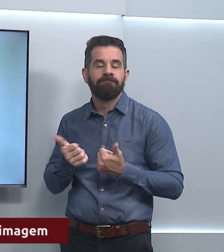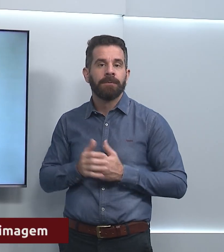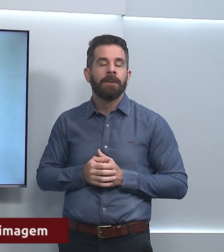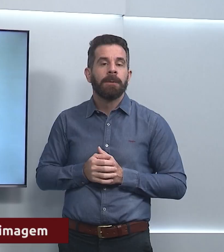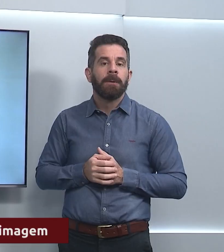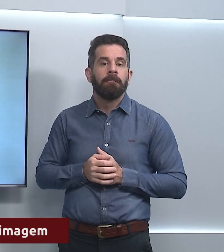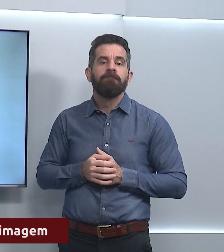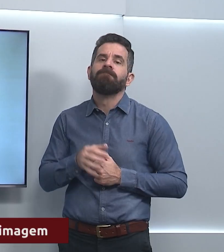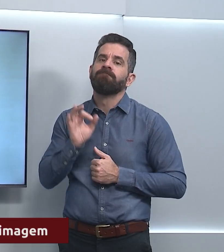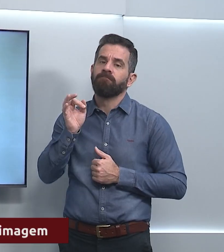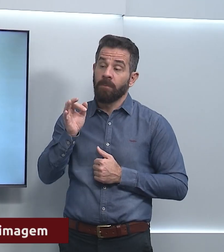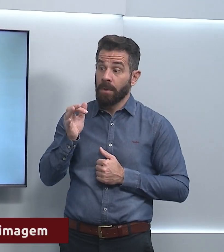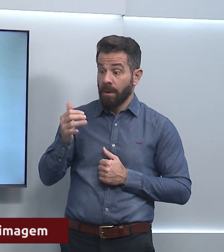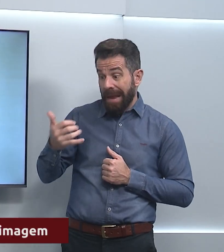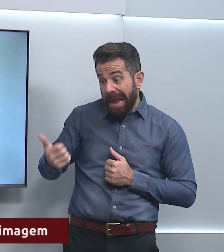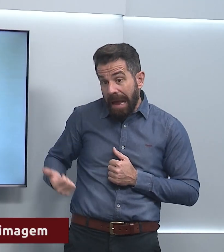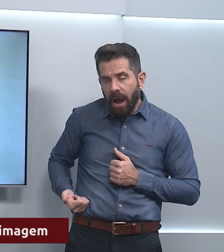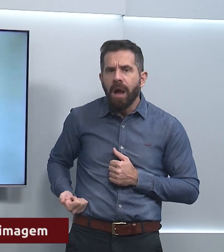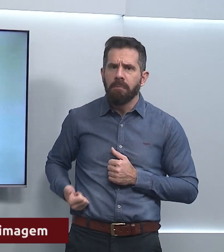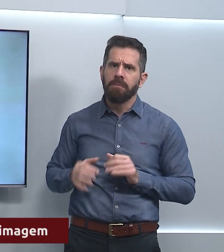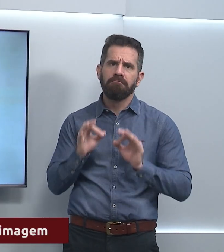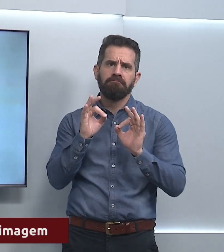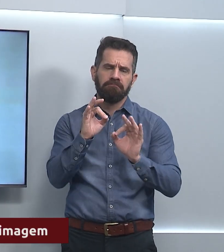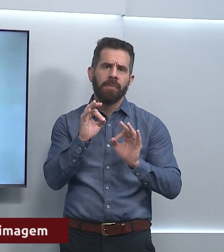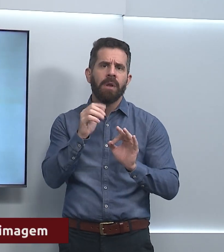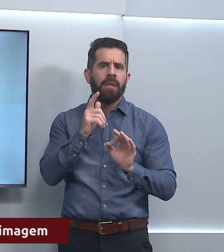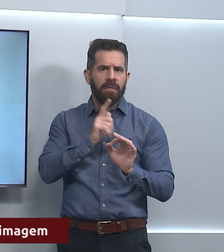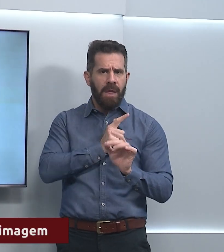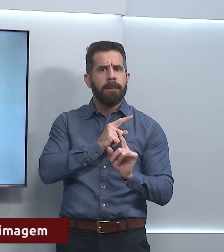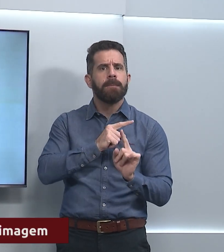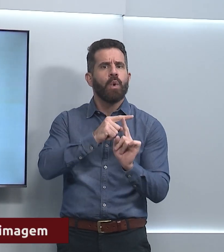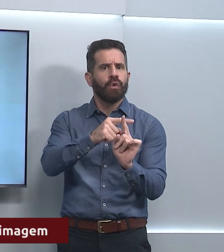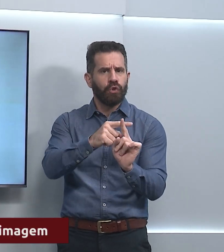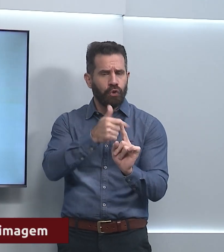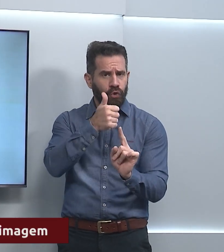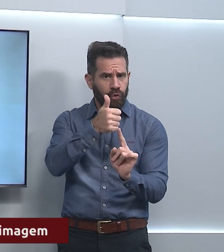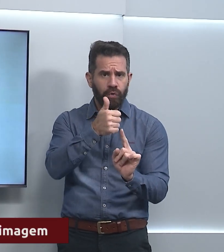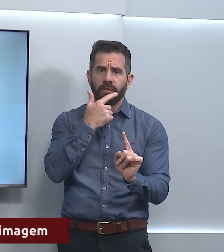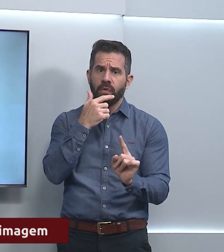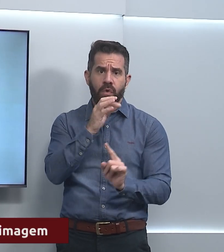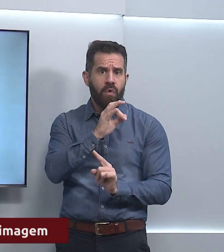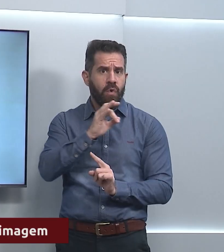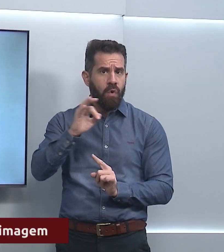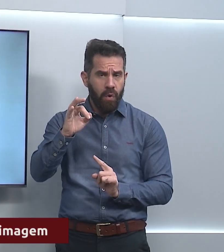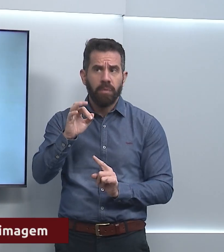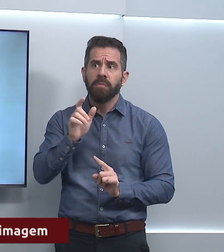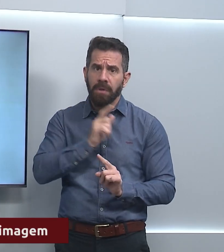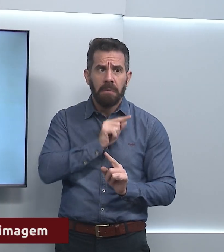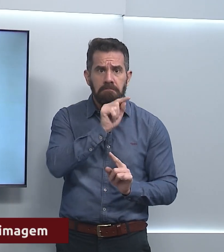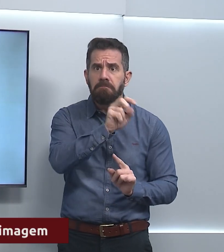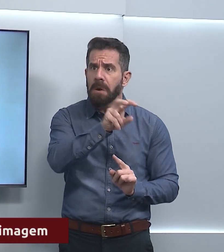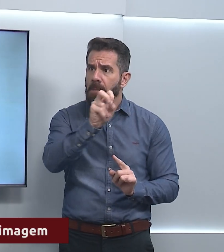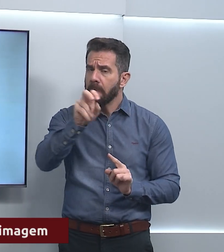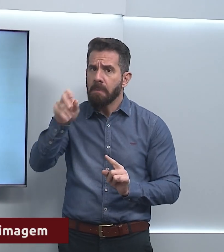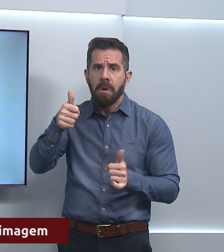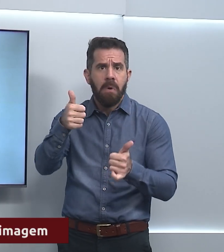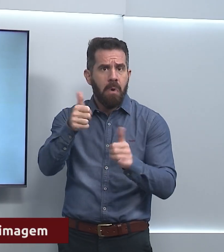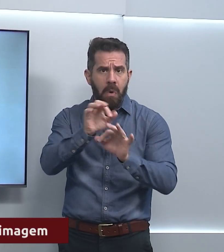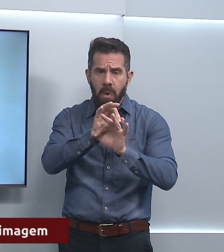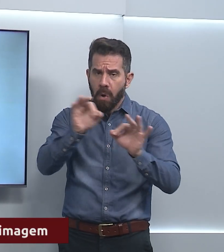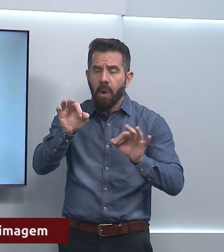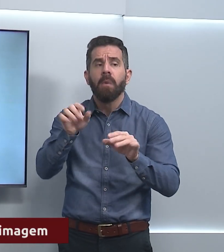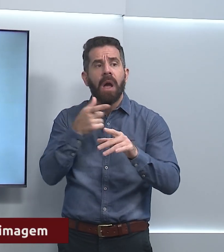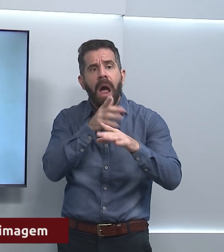medicamento eficaz, As canetas, elas têm um efeito positivo muito bom, com resultados bons e tem ajudado